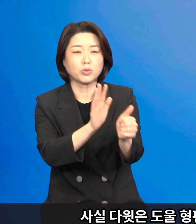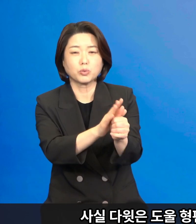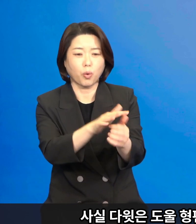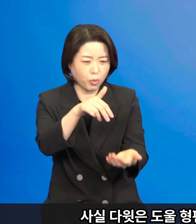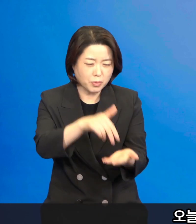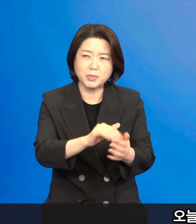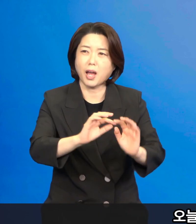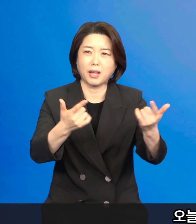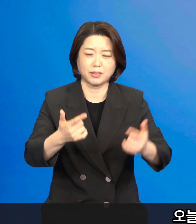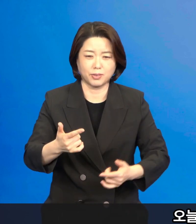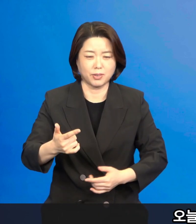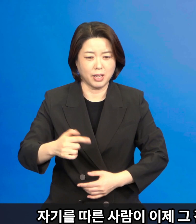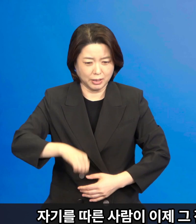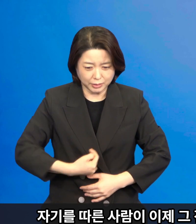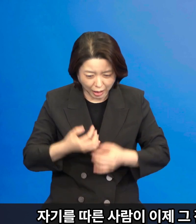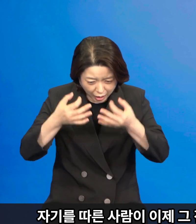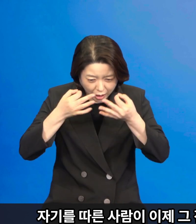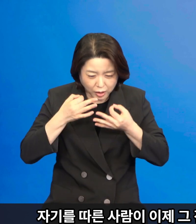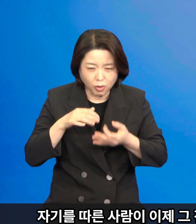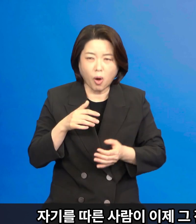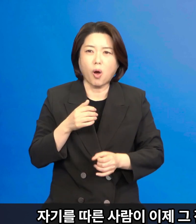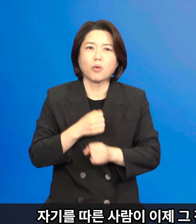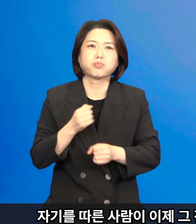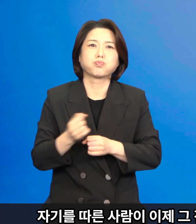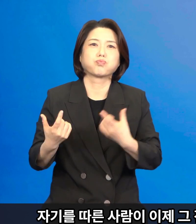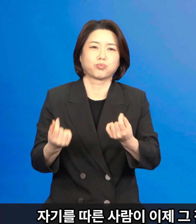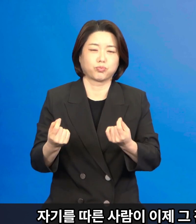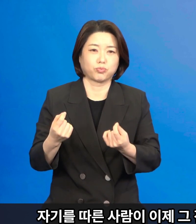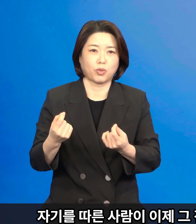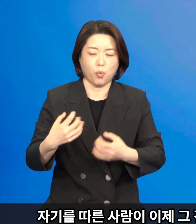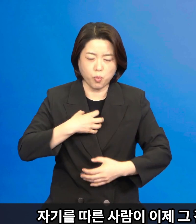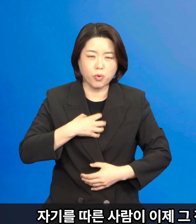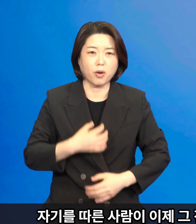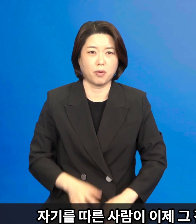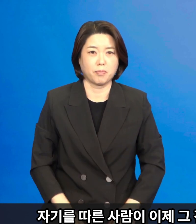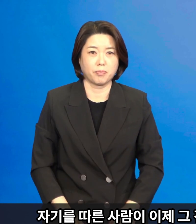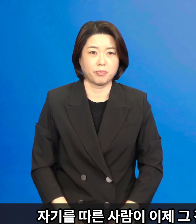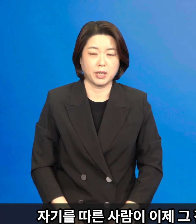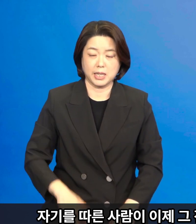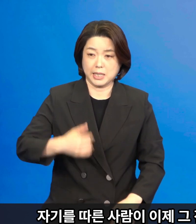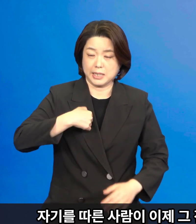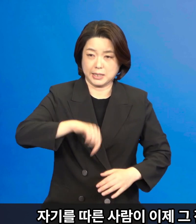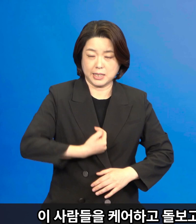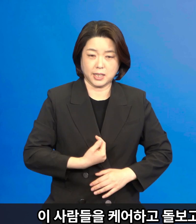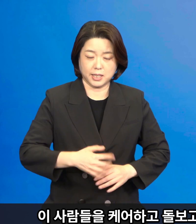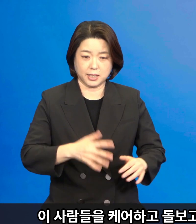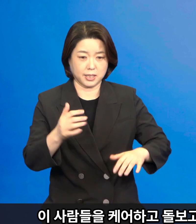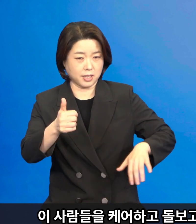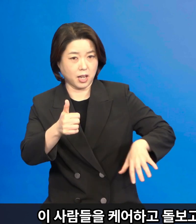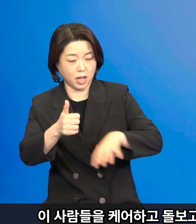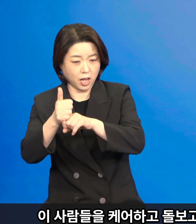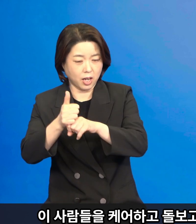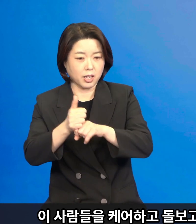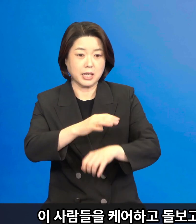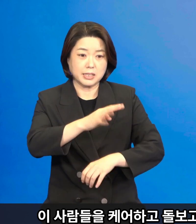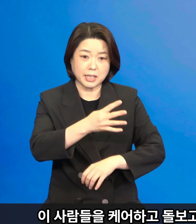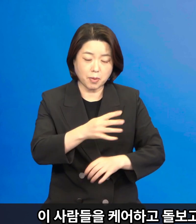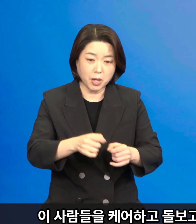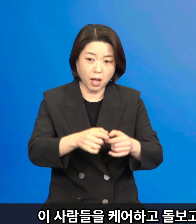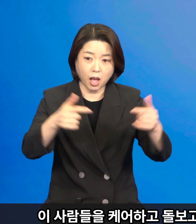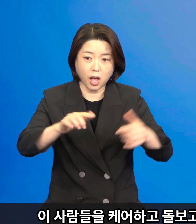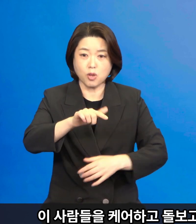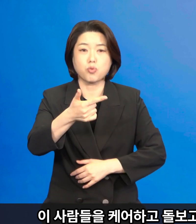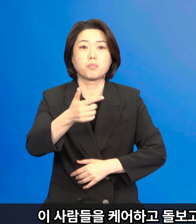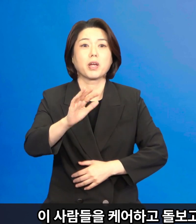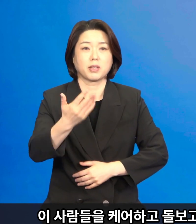석자예요. 오늘 본문에 보니까 자기를 따른 사람이 이제 그 전에 400명에서 이제 600명이 됐어요. 이 사람들을 케어하고